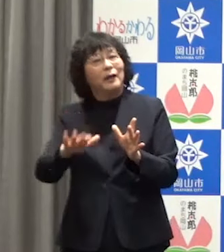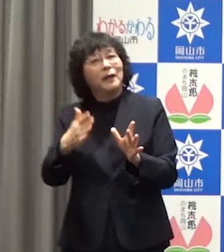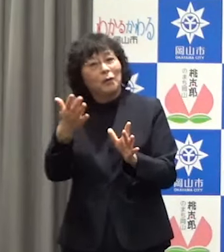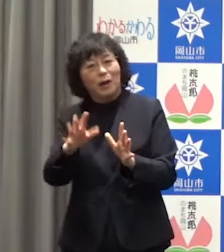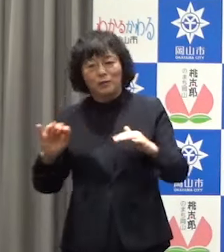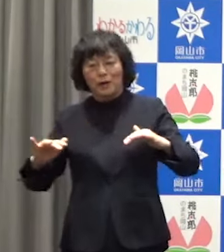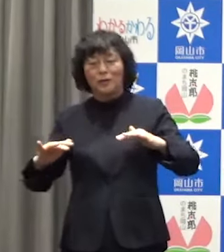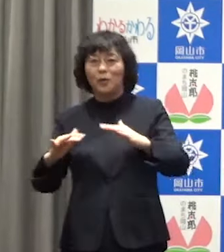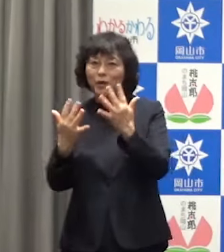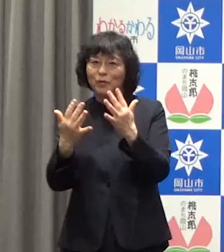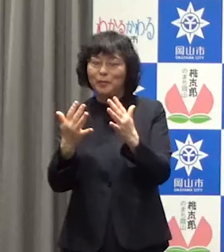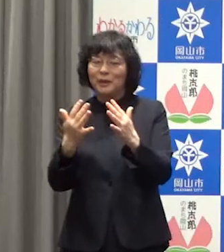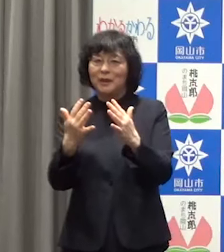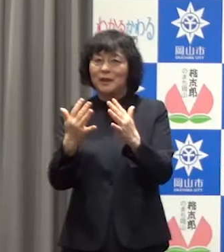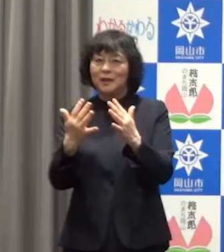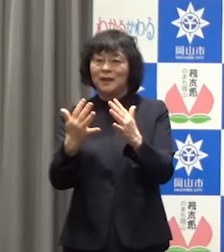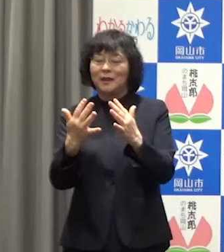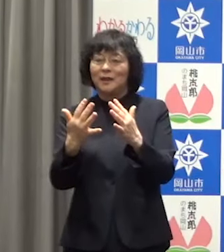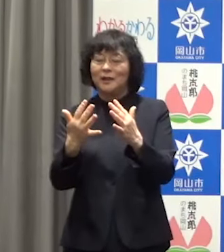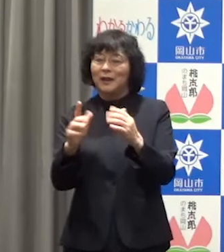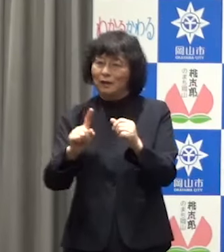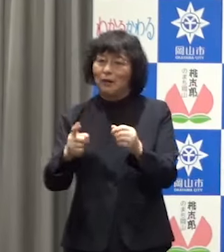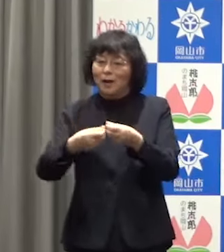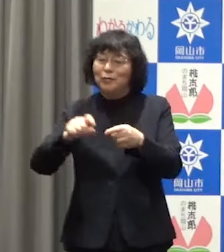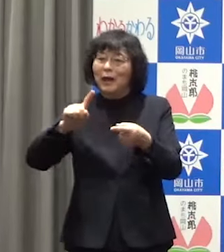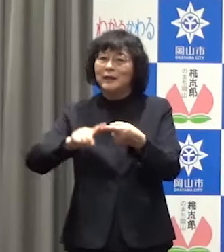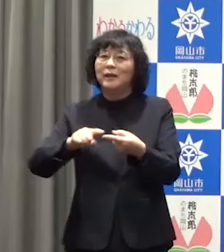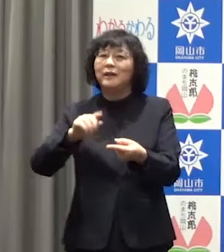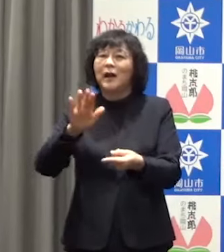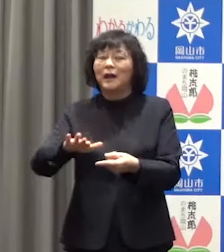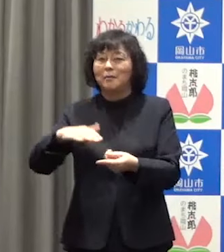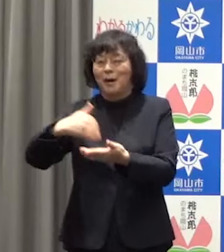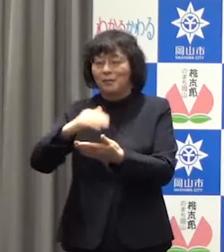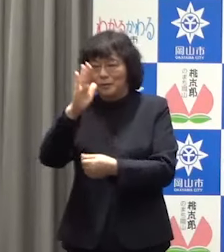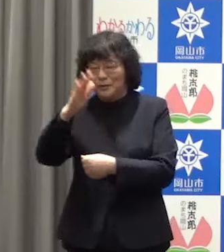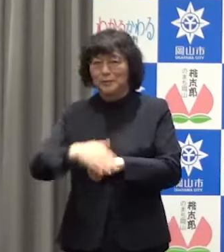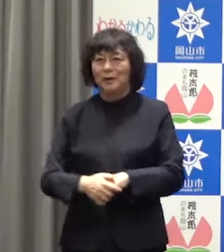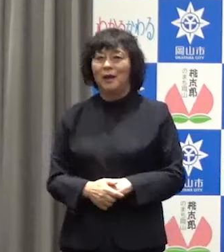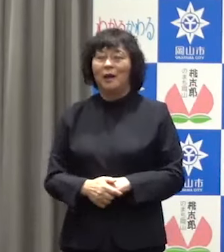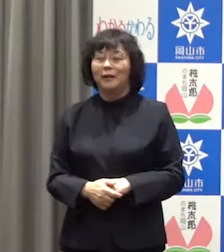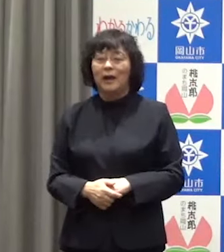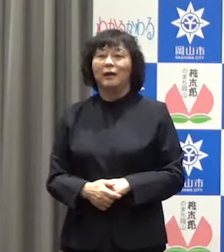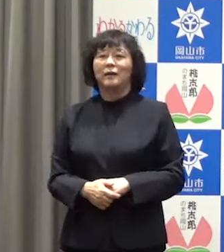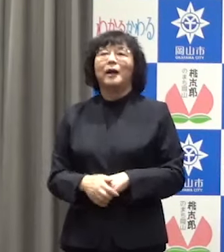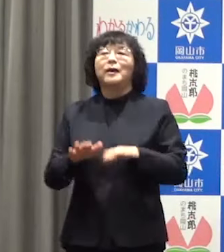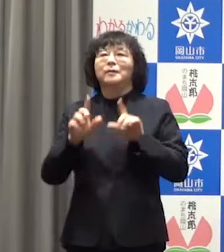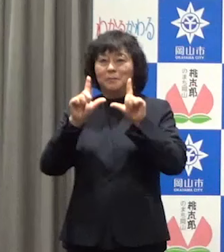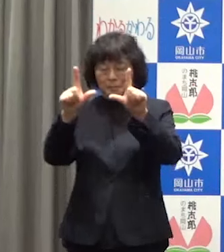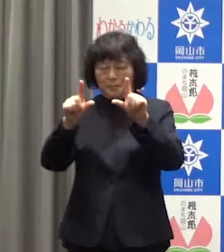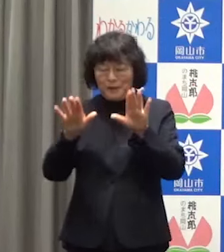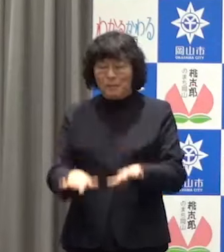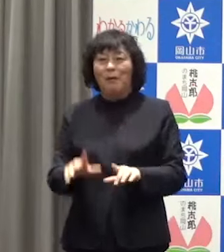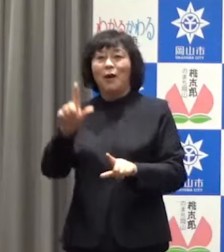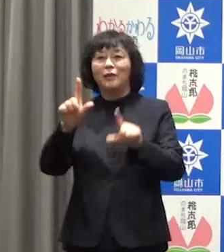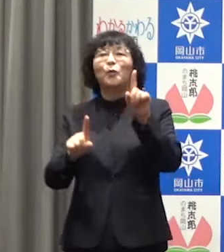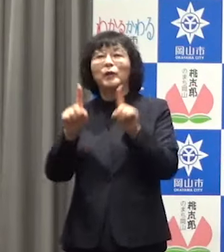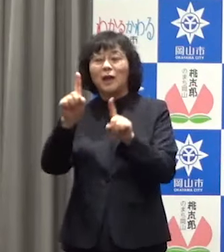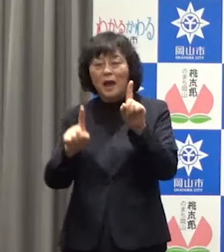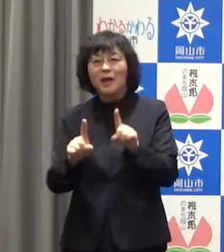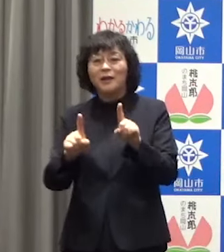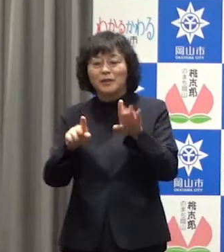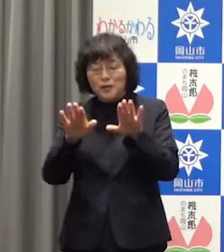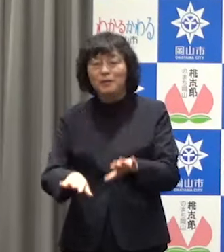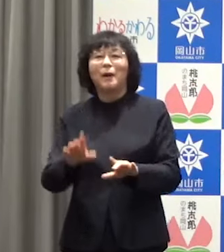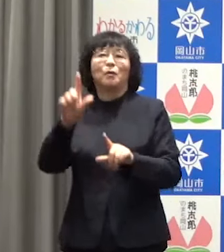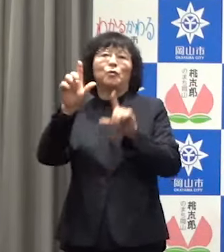たみたいな、なんかそういったやり取りとかあれば、具体的に教えていただければ と思います。とりあえず、今、こんな状況を出すっていうことの、それぞれ